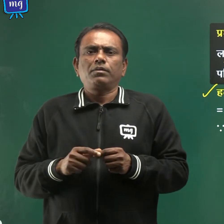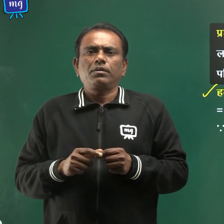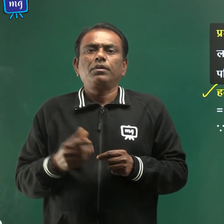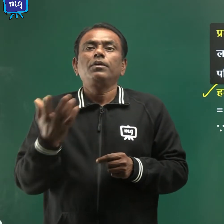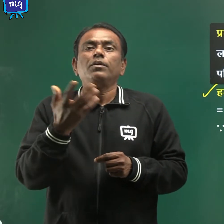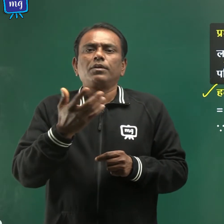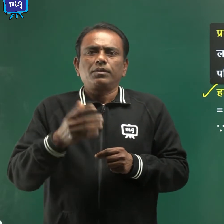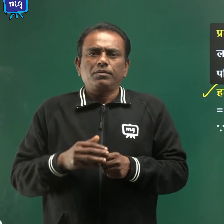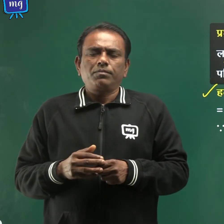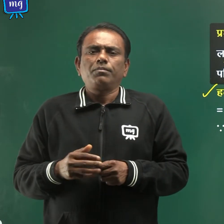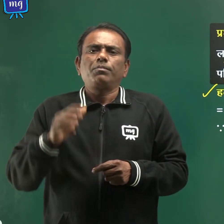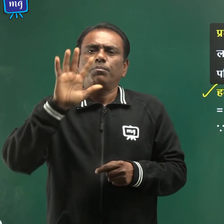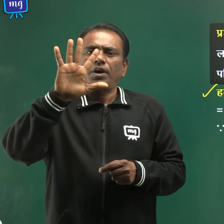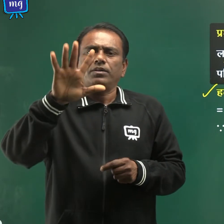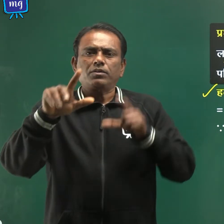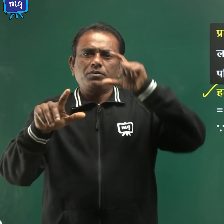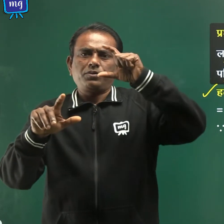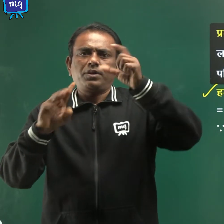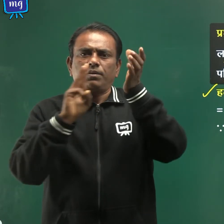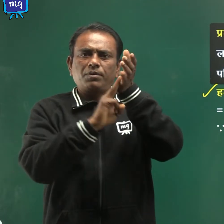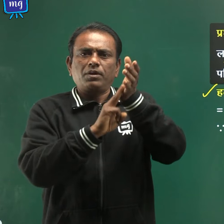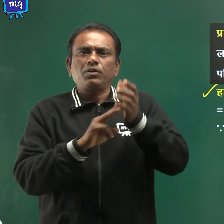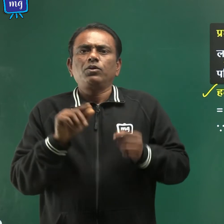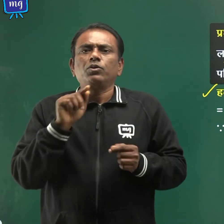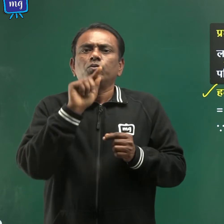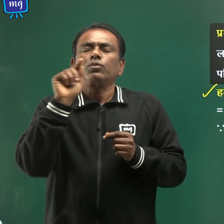कि कितनी है 5 सेमी क्योंकि